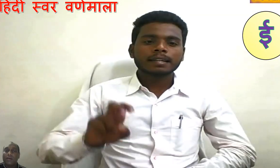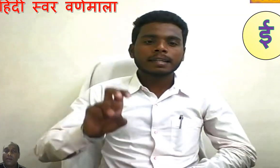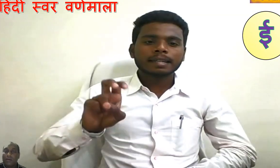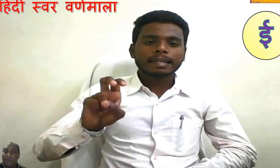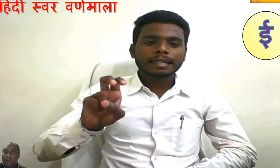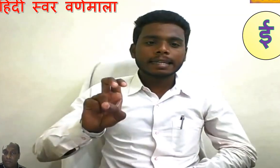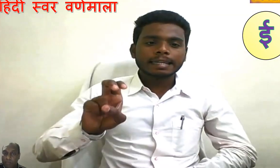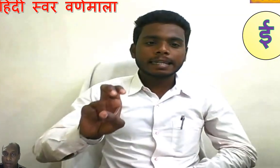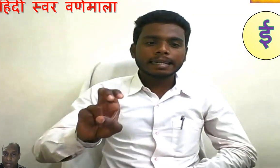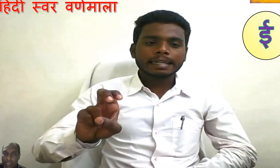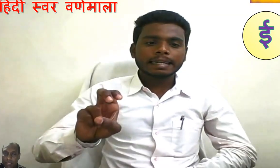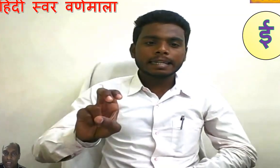ये बड़ाई